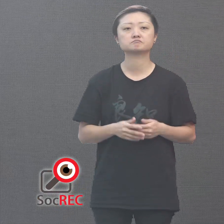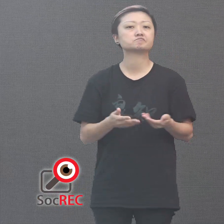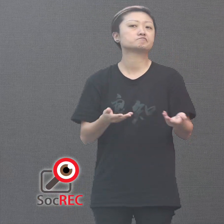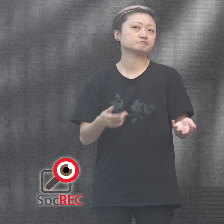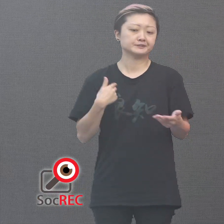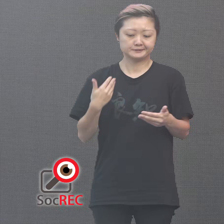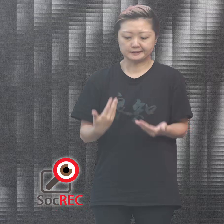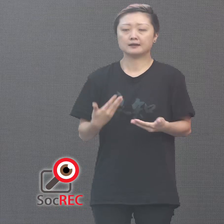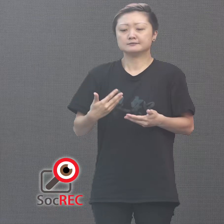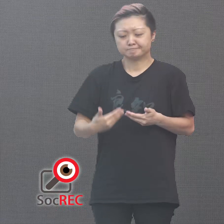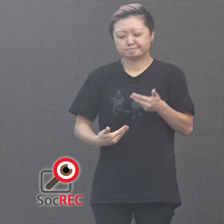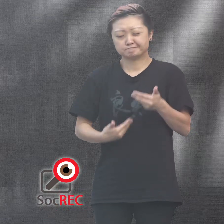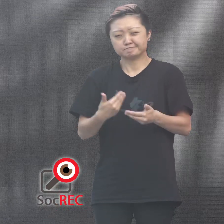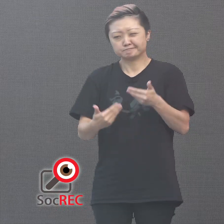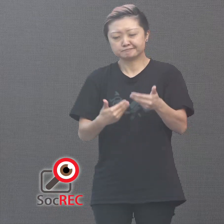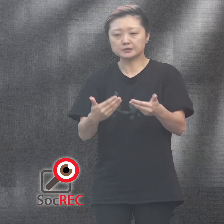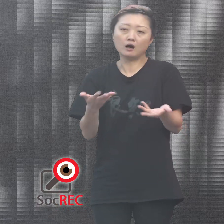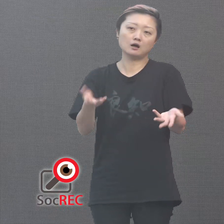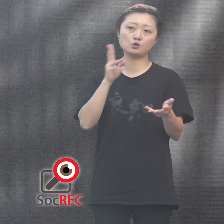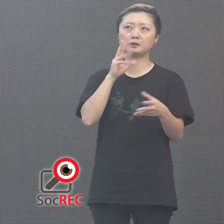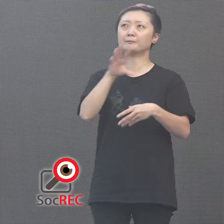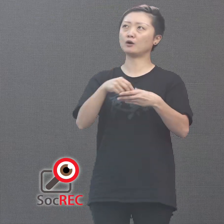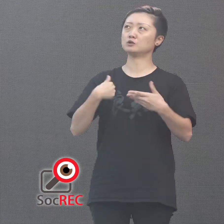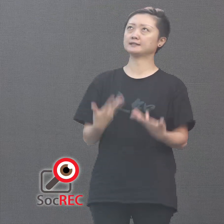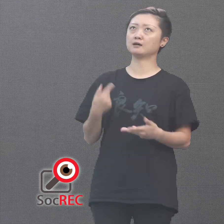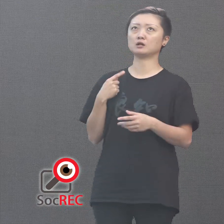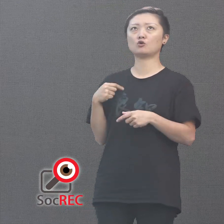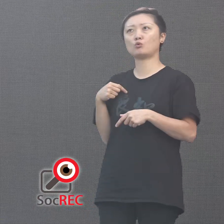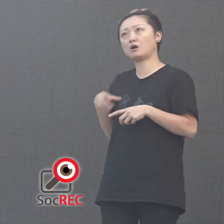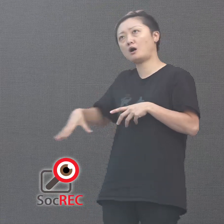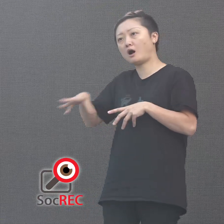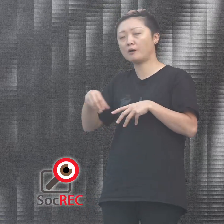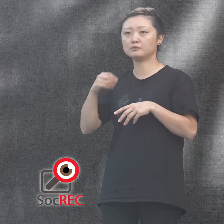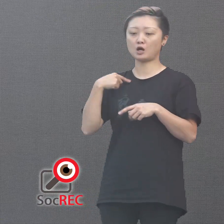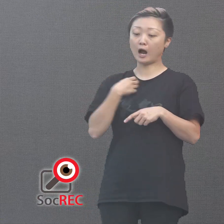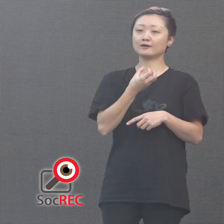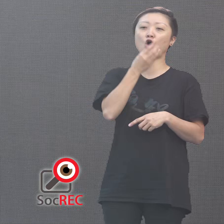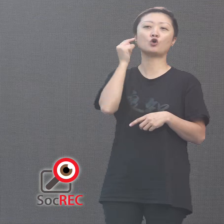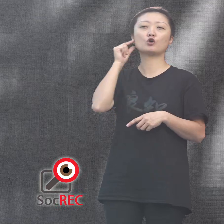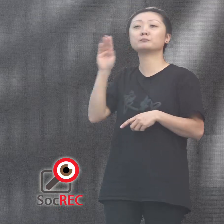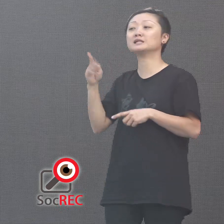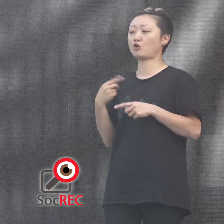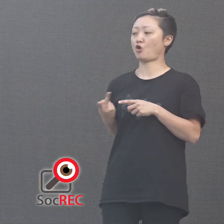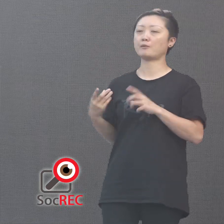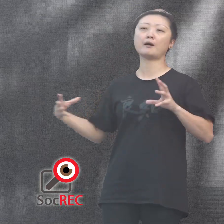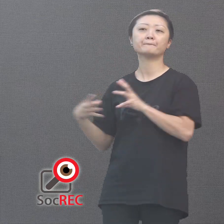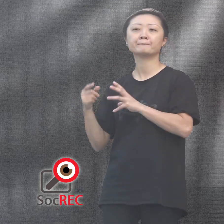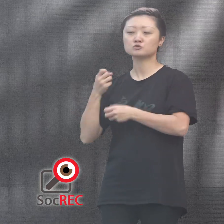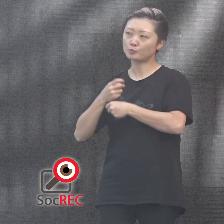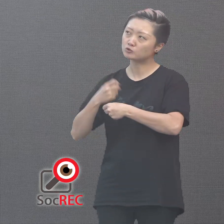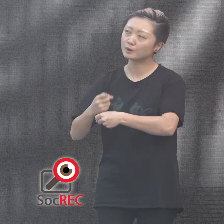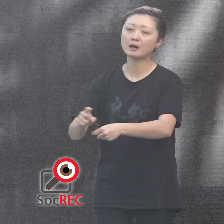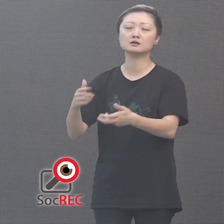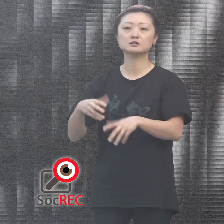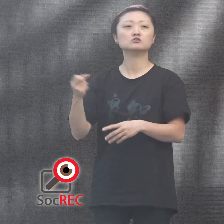我又都 pretty much 係講咗我同我 partner 啊，港女 V 佢做咗啲乜嘢噶啦，亦都好多謝一班係願意